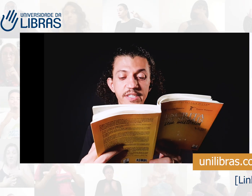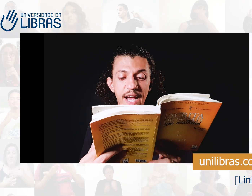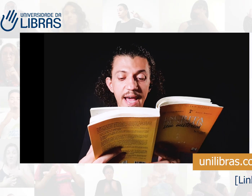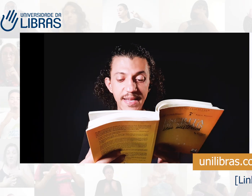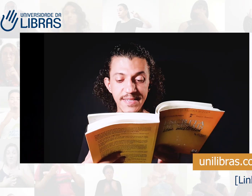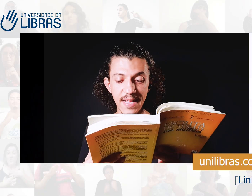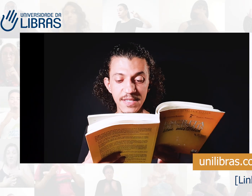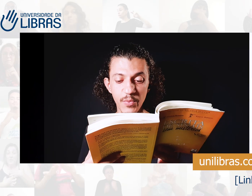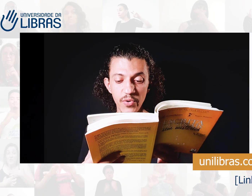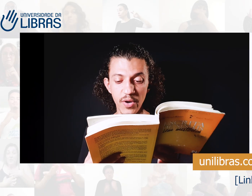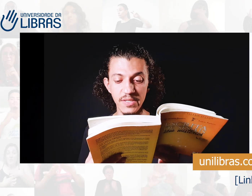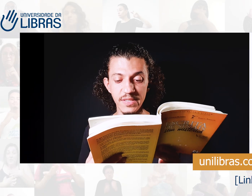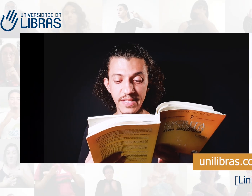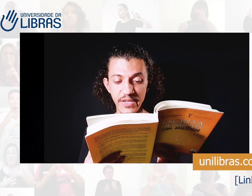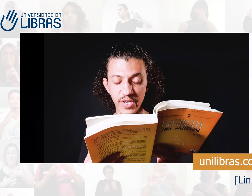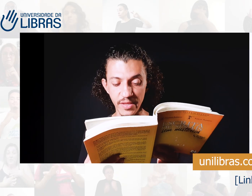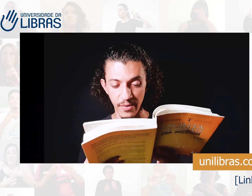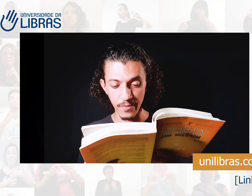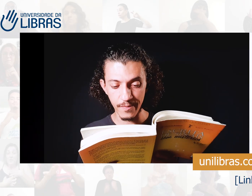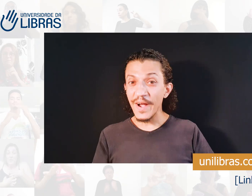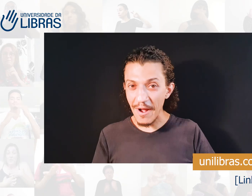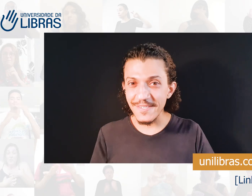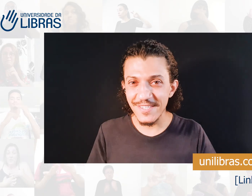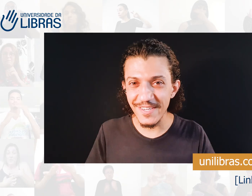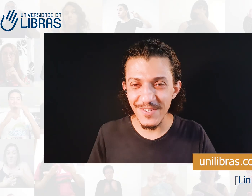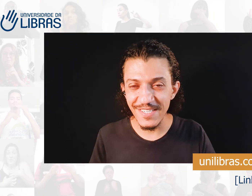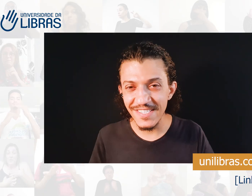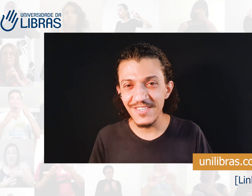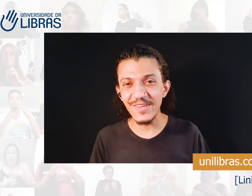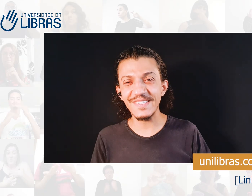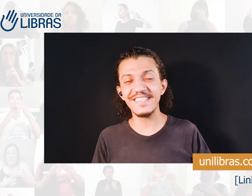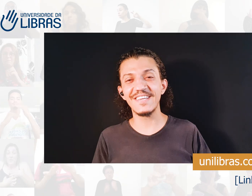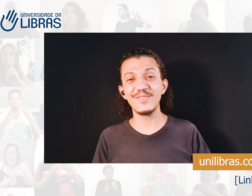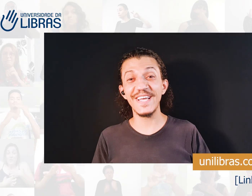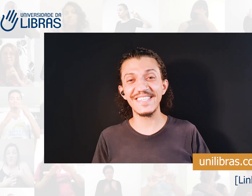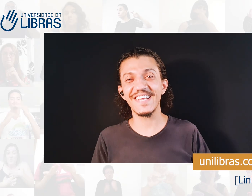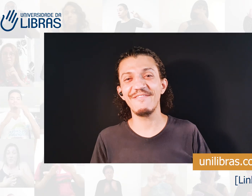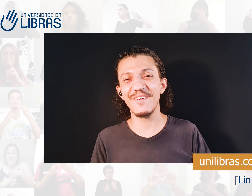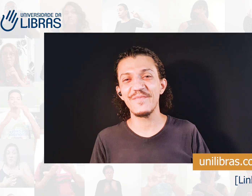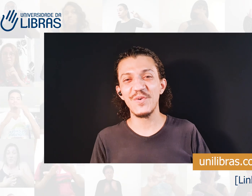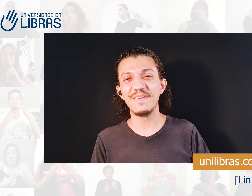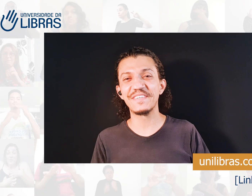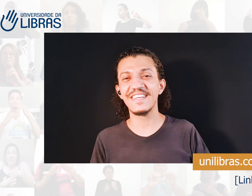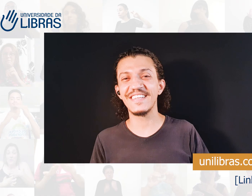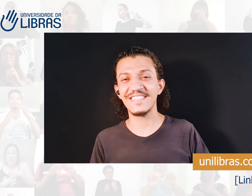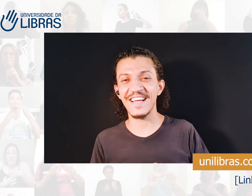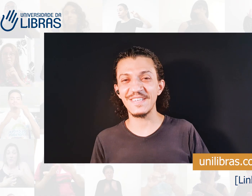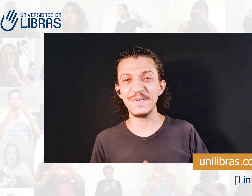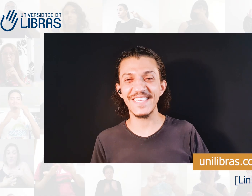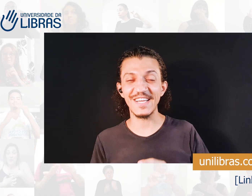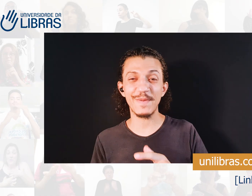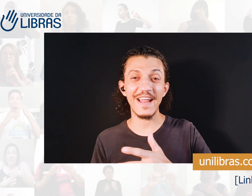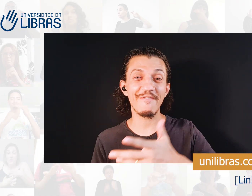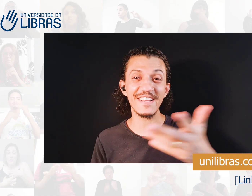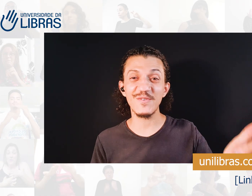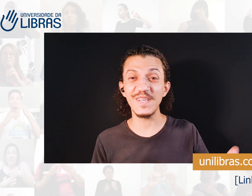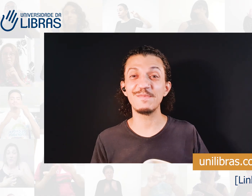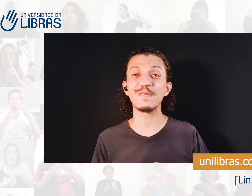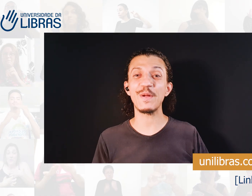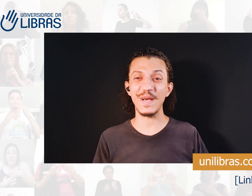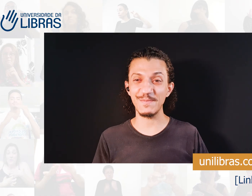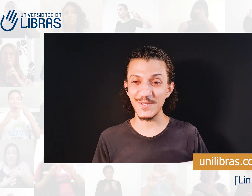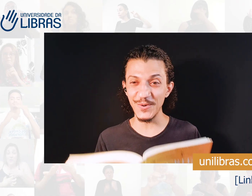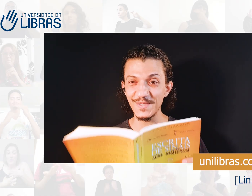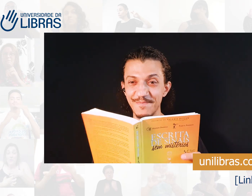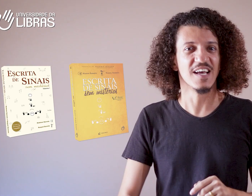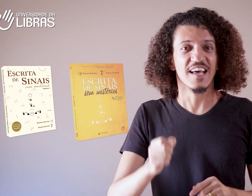ações já realizadas por nós desde então. Por causa disso, a gente sentiu esse desejo de escrever o livro Escrita de Sinais e Mistérios para levar esse